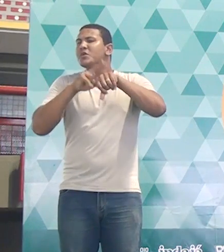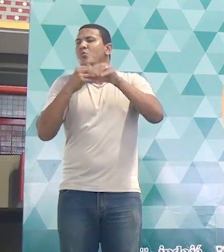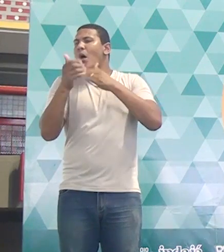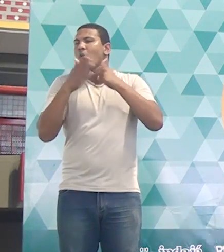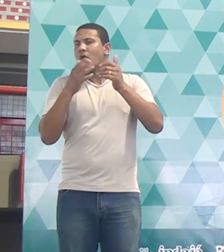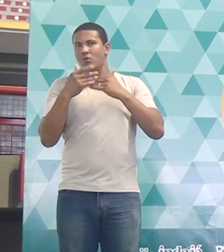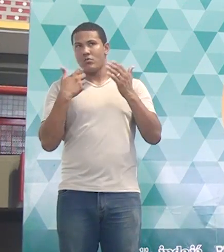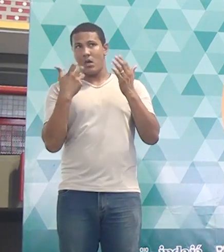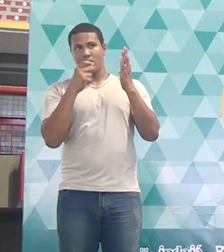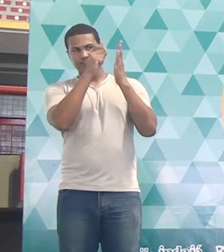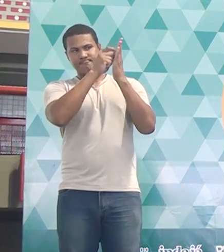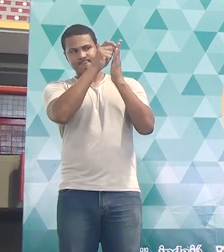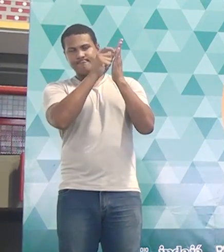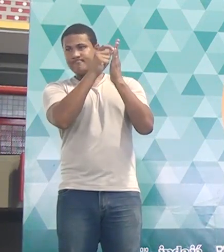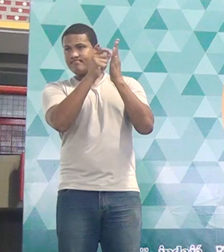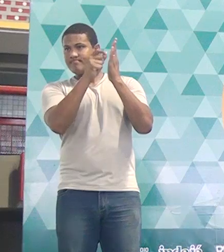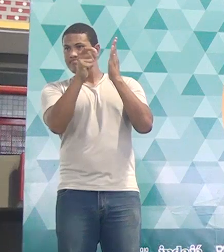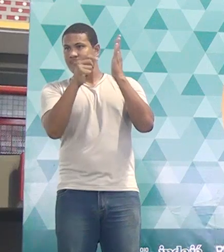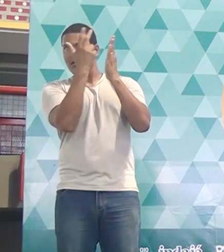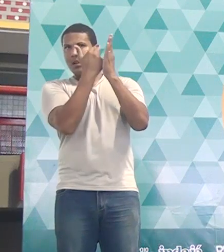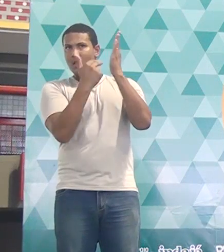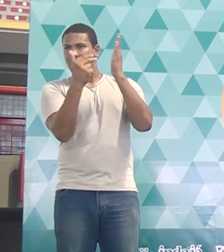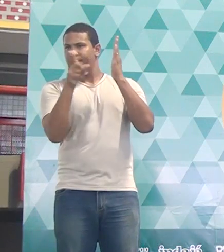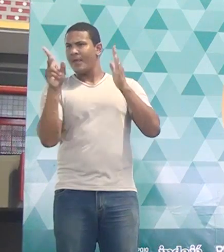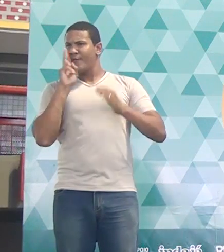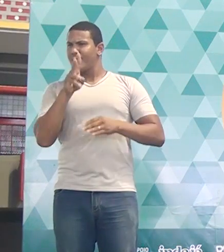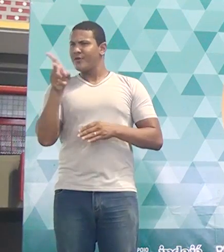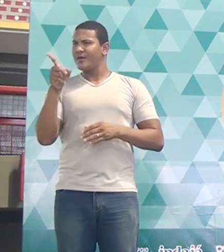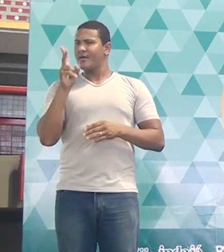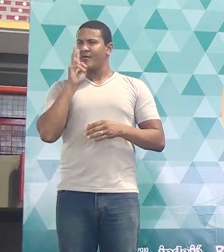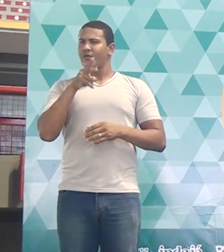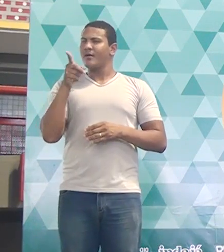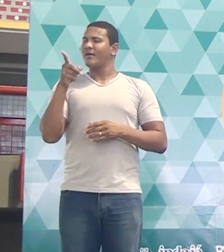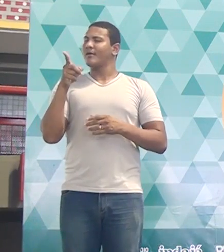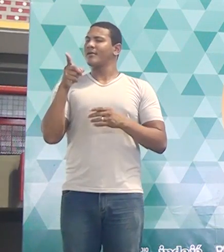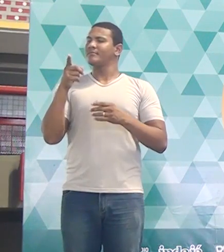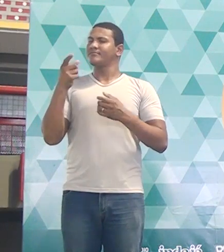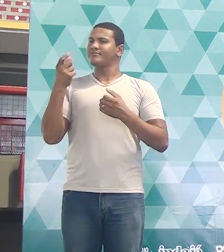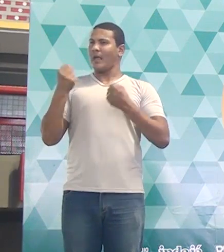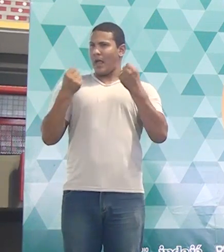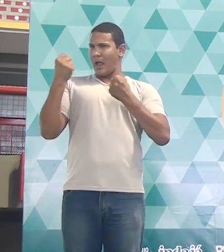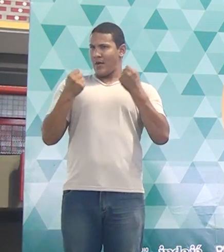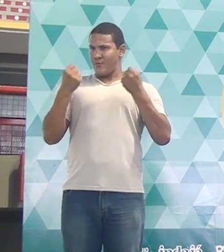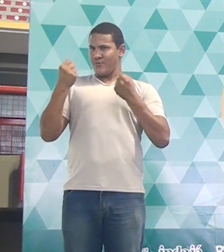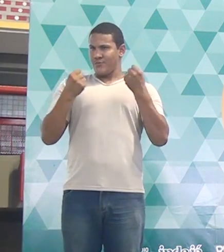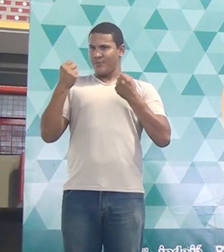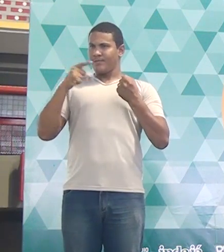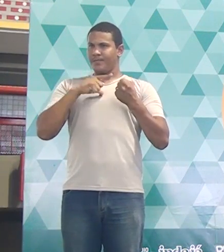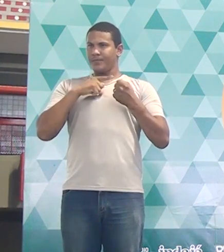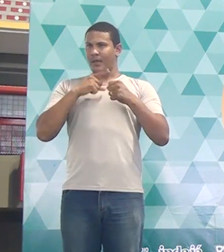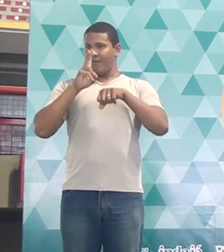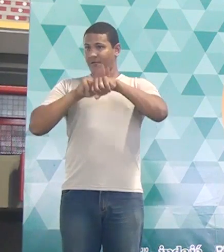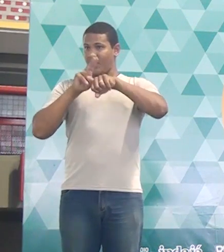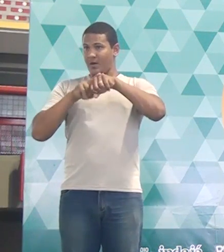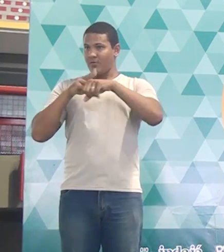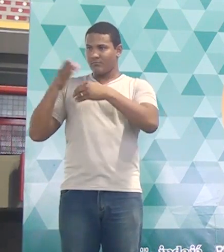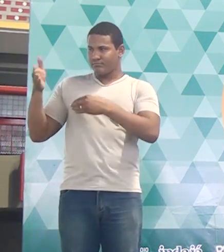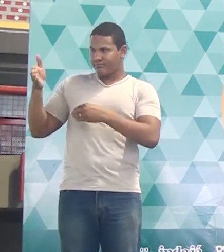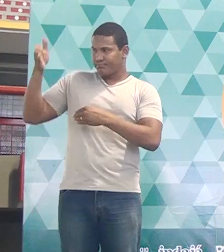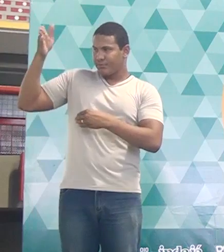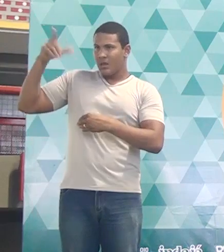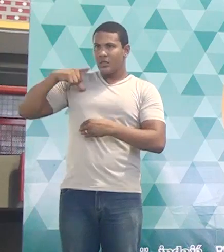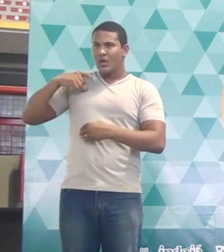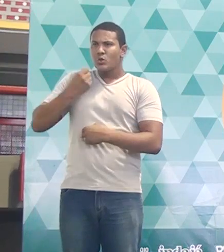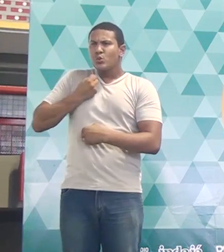exemplo, você pode observar que todo vidro de carro tem uma numeração gravada, a numeração do chassi. Essa numeração ela